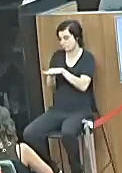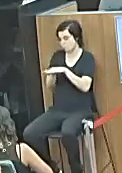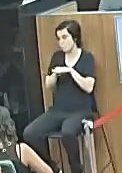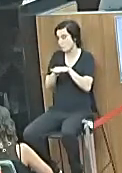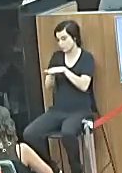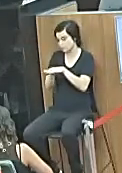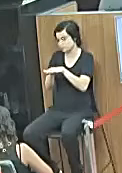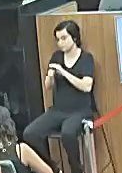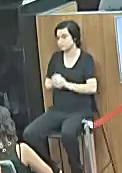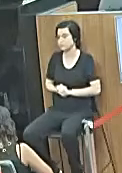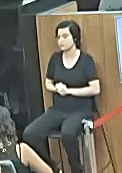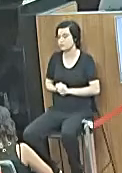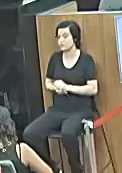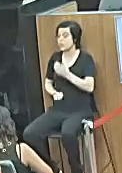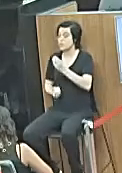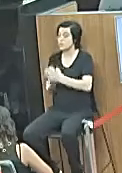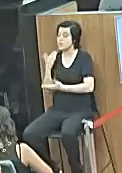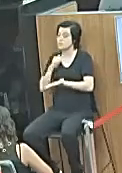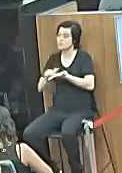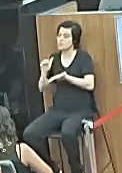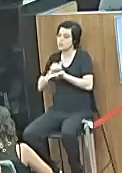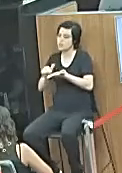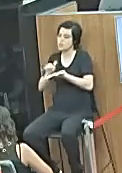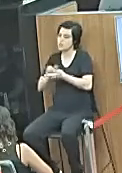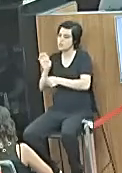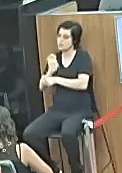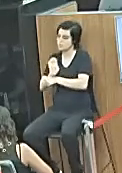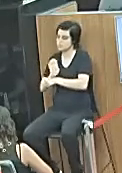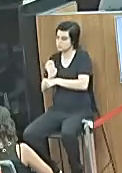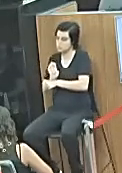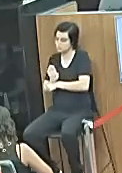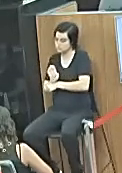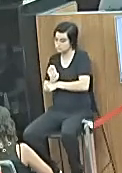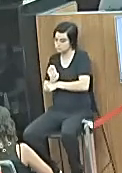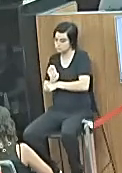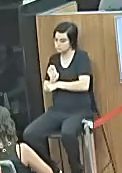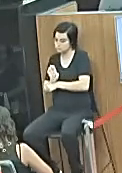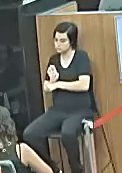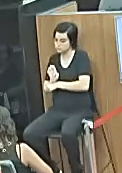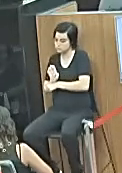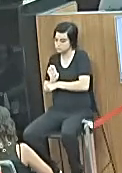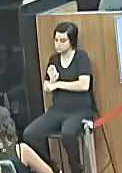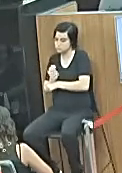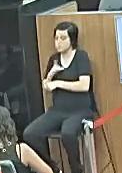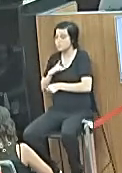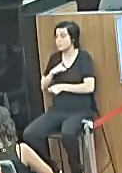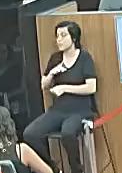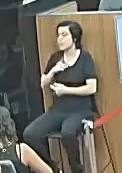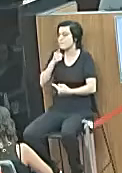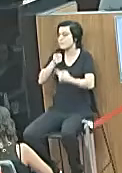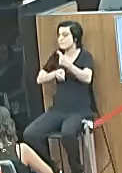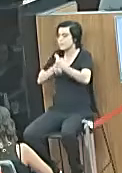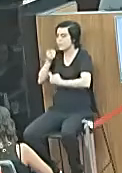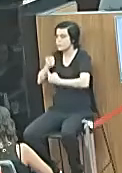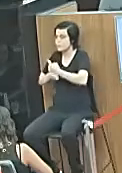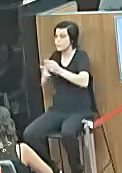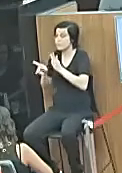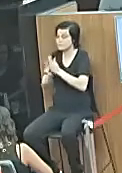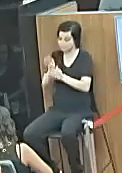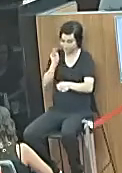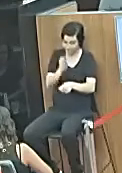implantar uma secretaria de estado o órgão o relato que promova políticas destinadas à agricultura